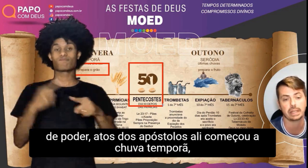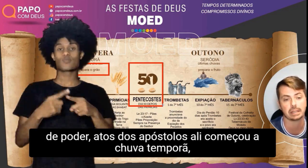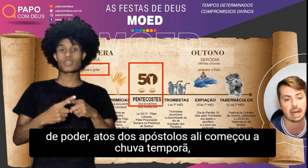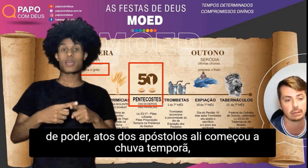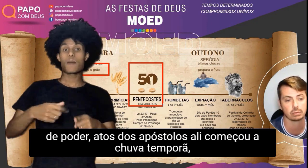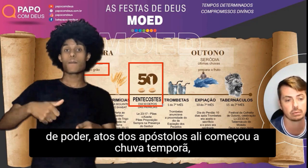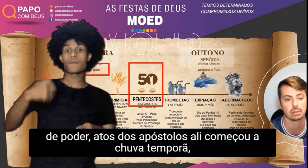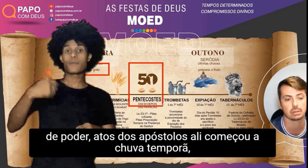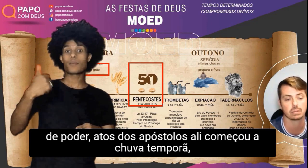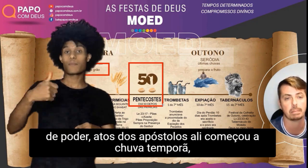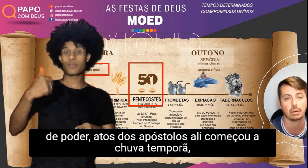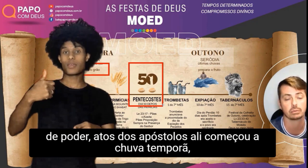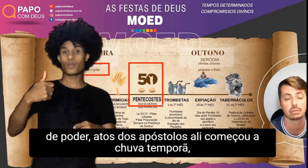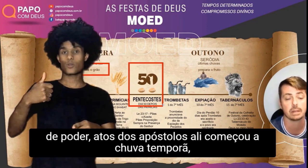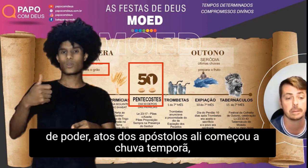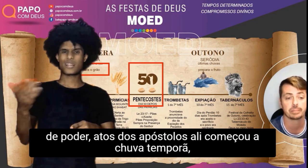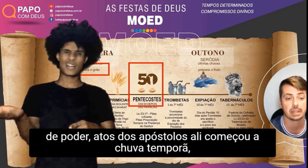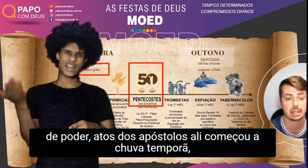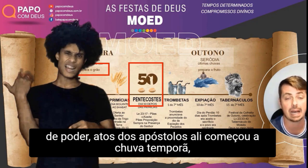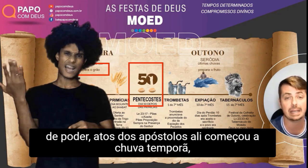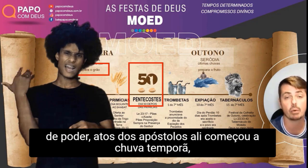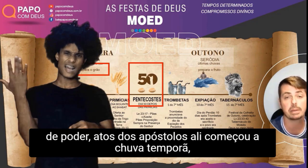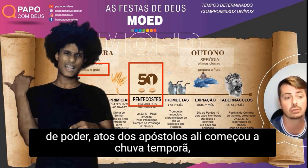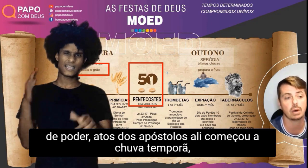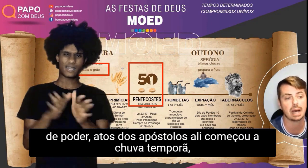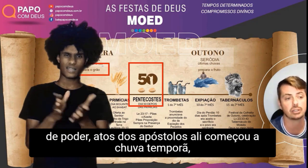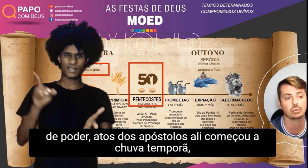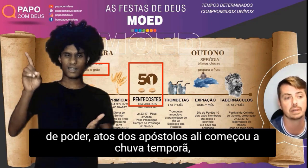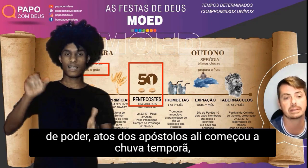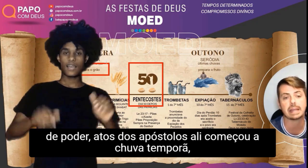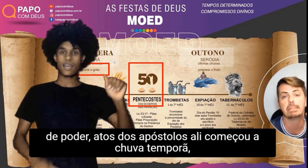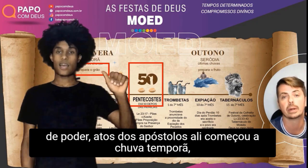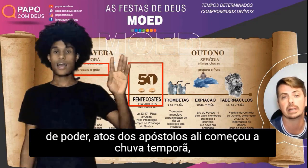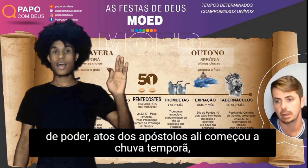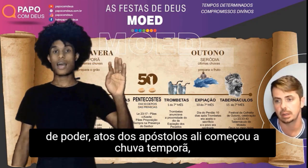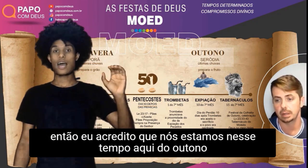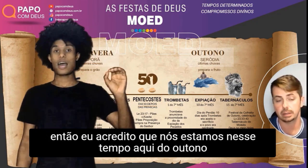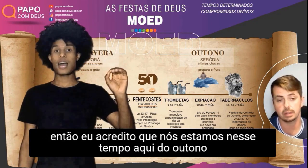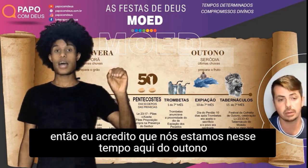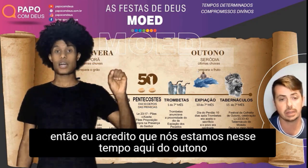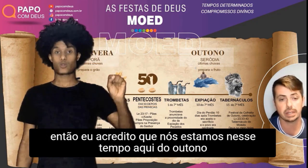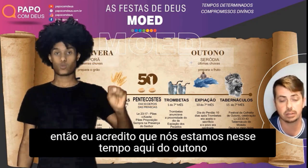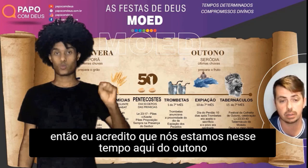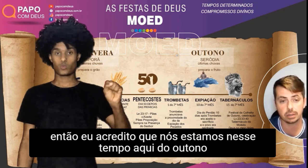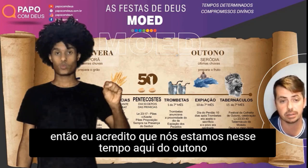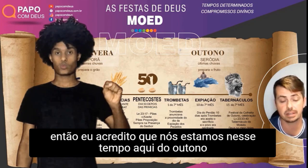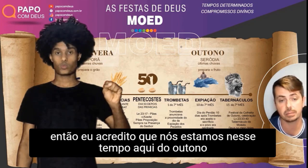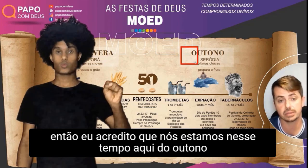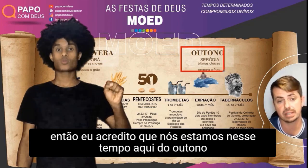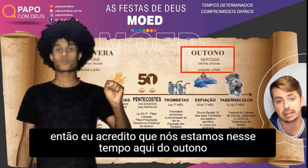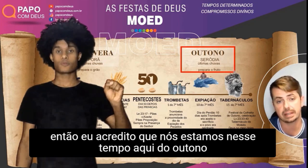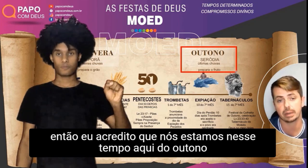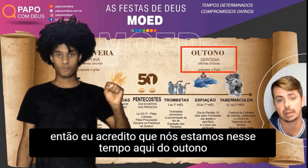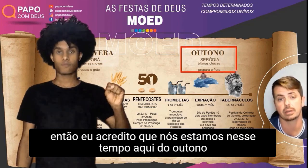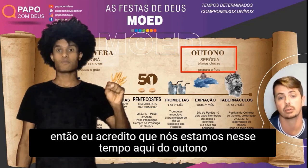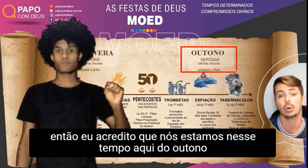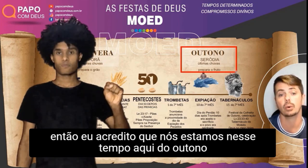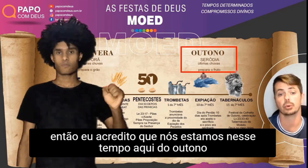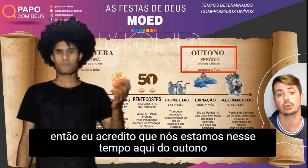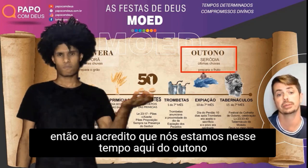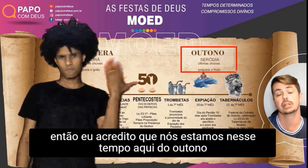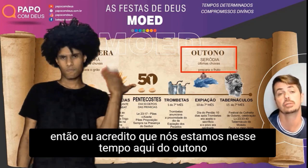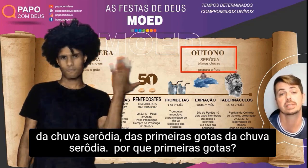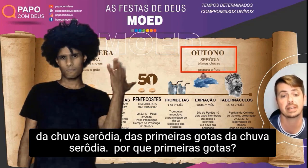apóstolos de poder, Atos dos Apóstolos. Ali começou a chuva temporã. Então eu acredito que nós estamos nesse tempo aqui,